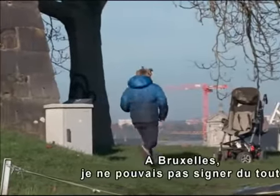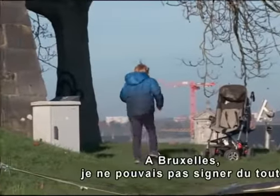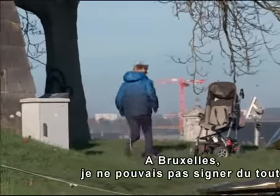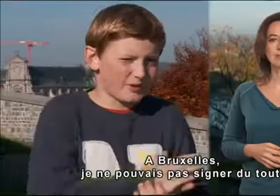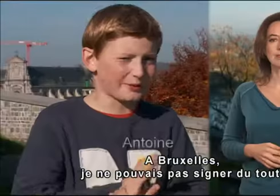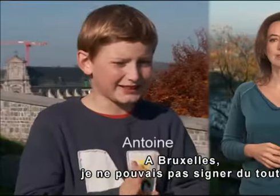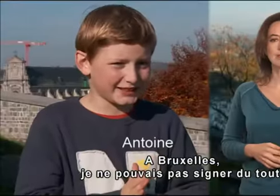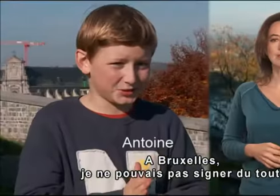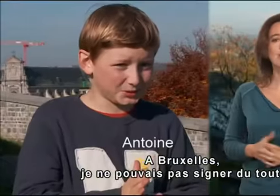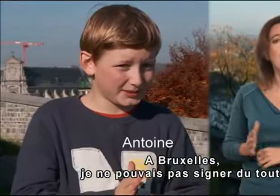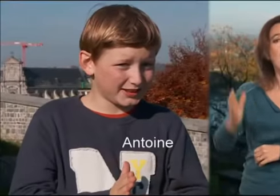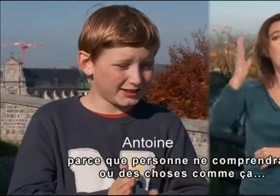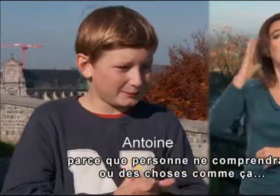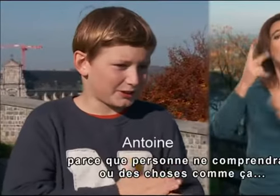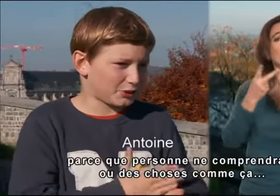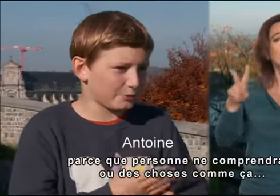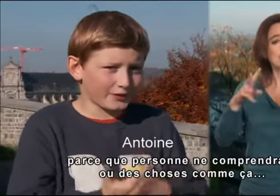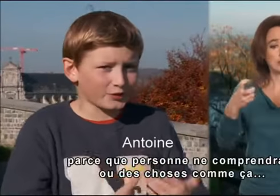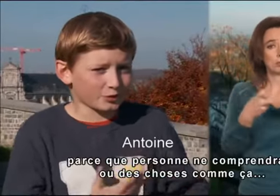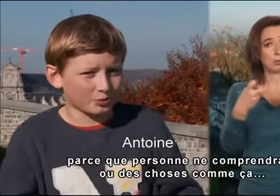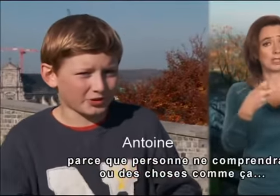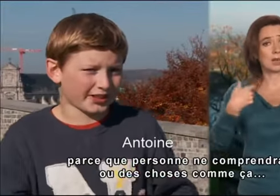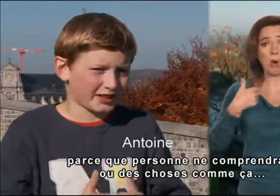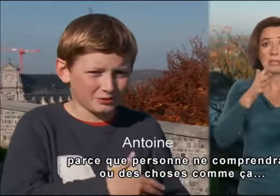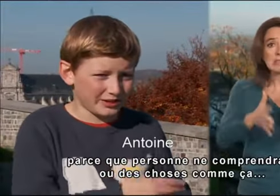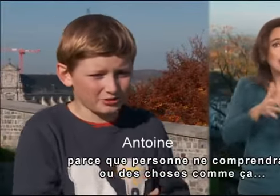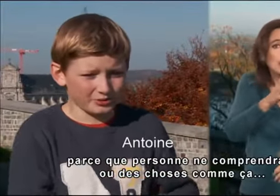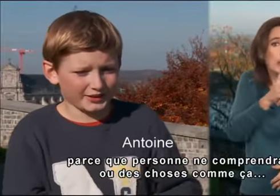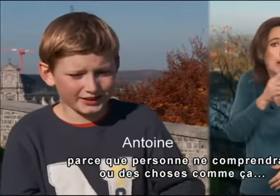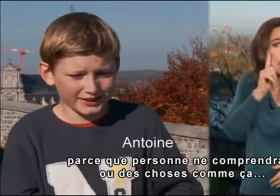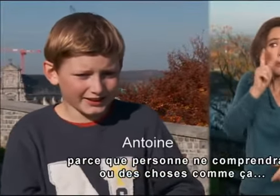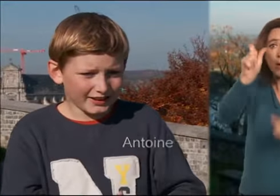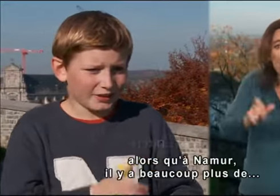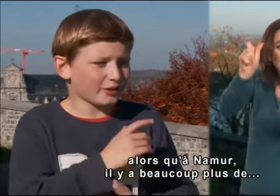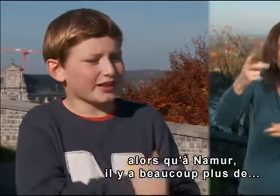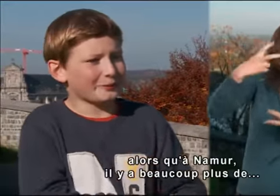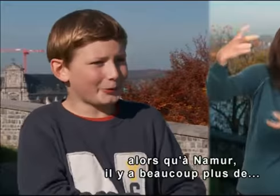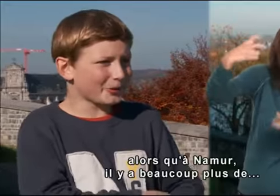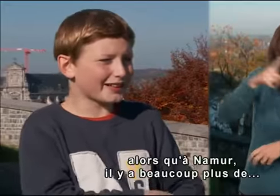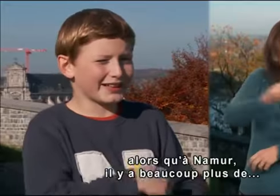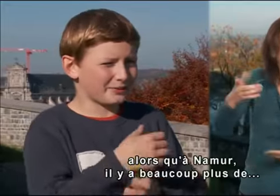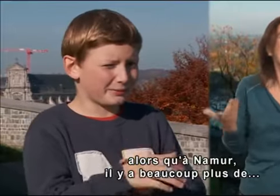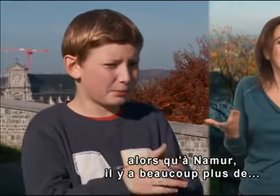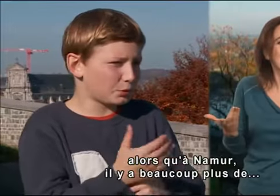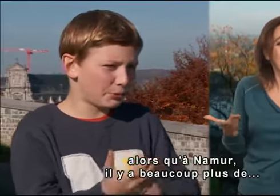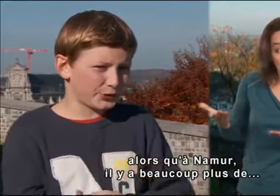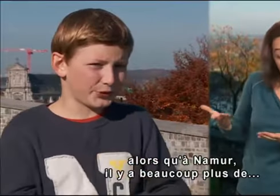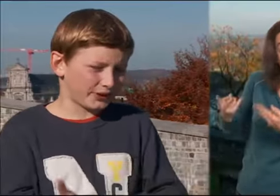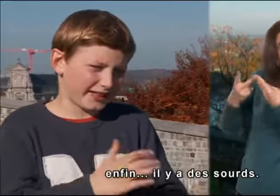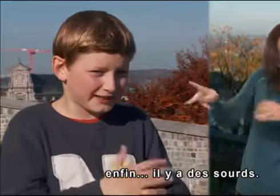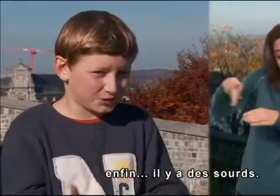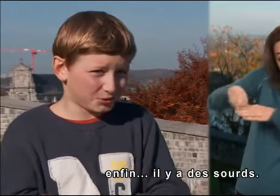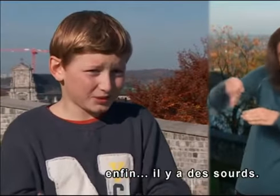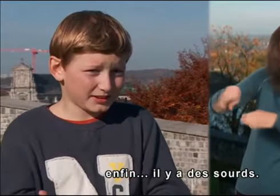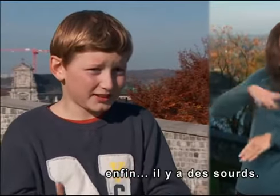À Bruxelles, je ne pouvais pas signer du tout, parce que personne ne comprendrait ou des choses comme ça. Alors qu'à Namur, il y a beaucoup plus de... Enfin,